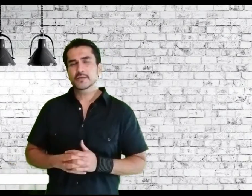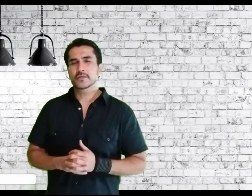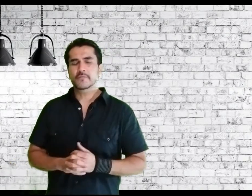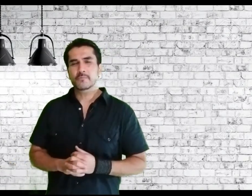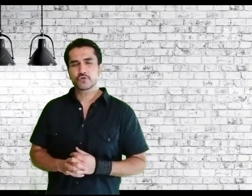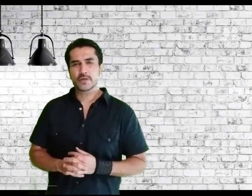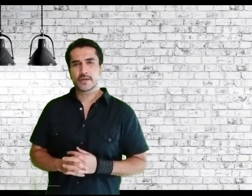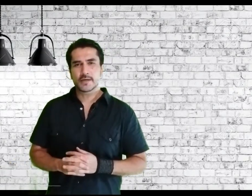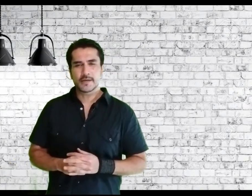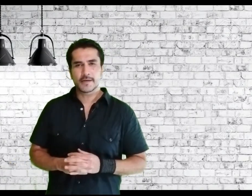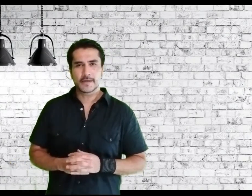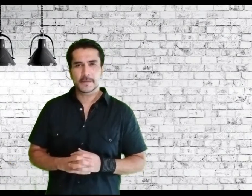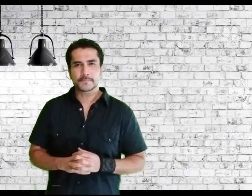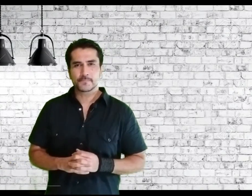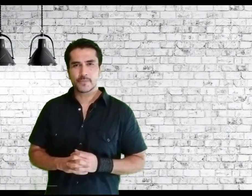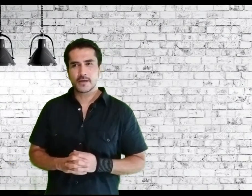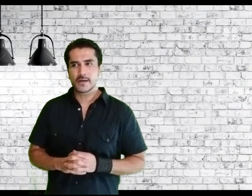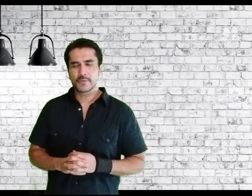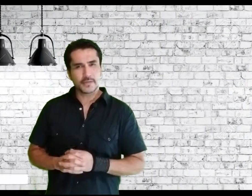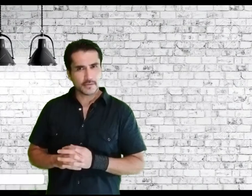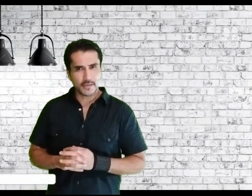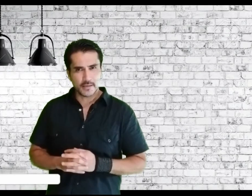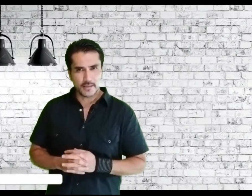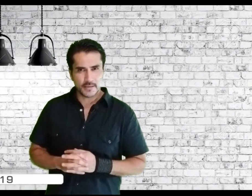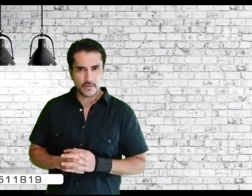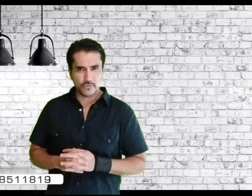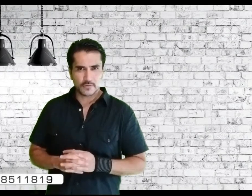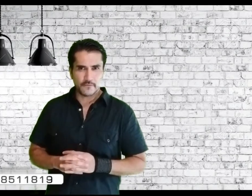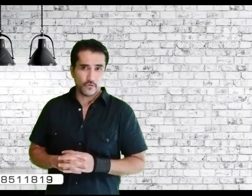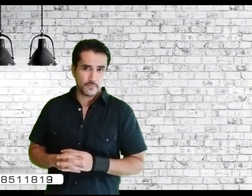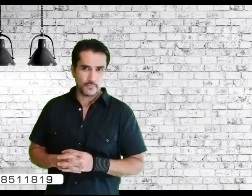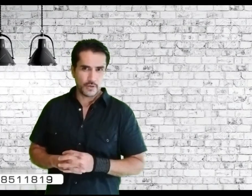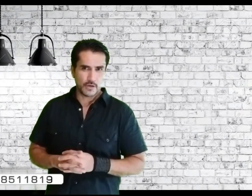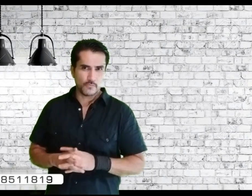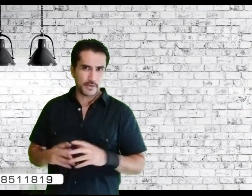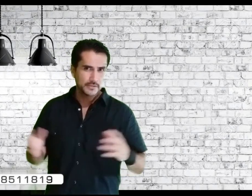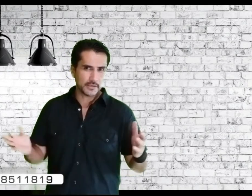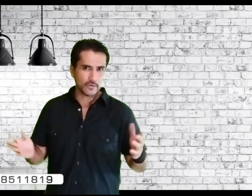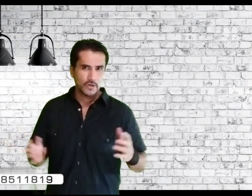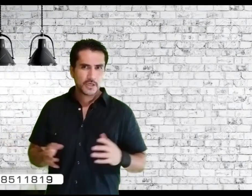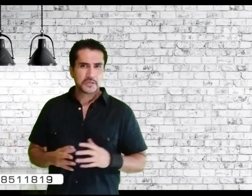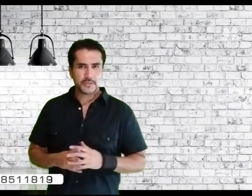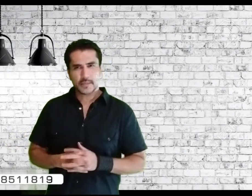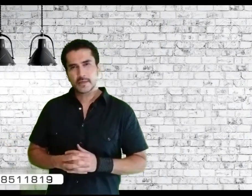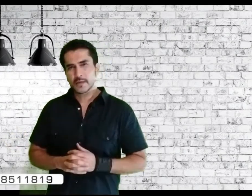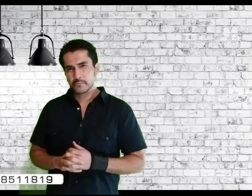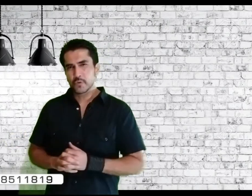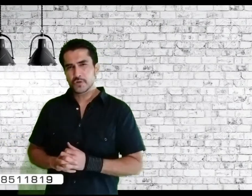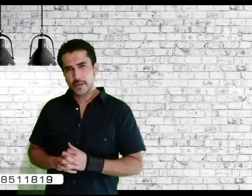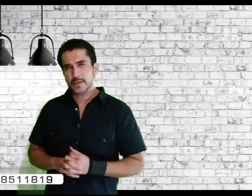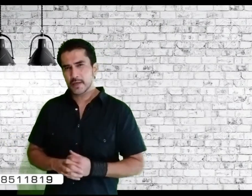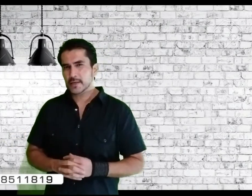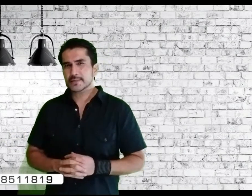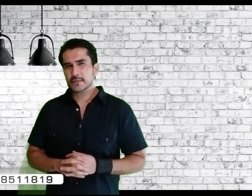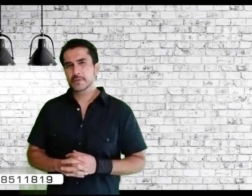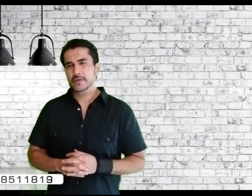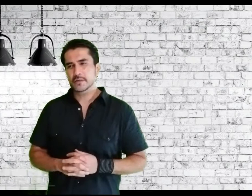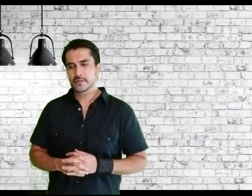y vamos a pedirte que de alguna forma puedas compartirlo, ya que podría llegar a ser